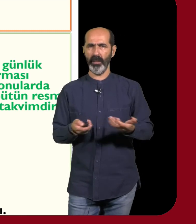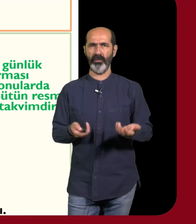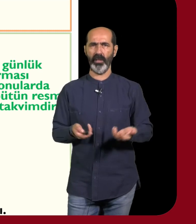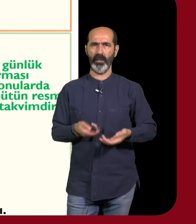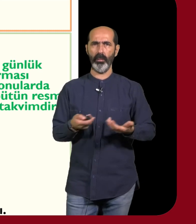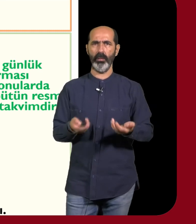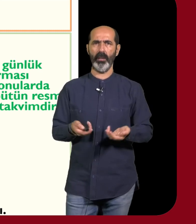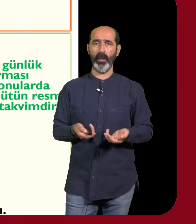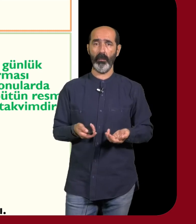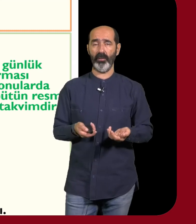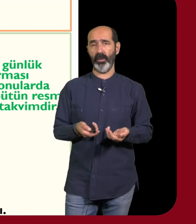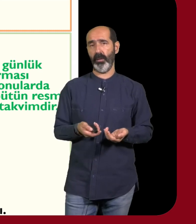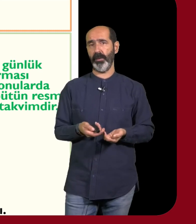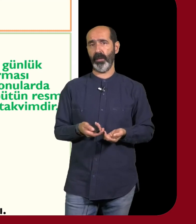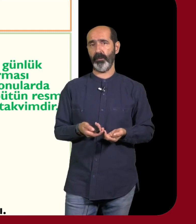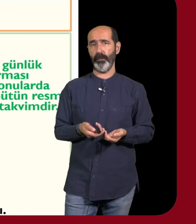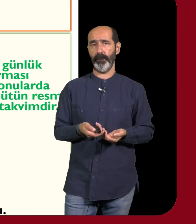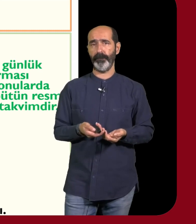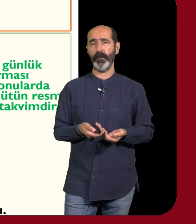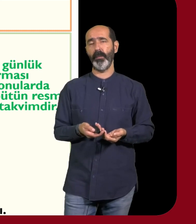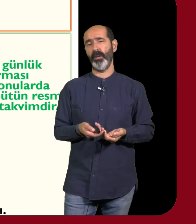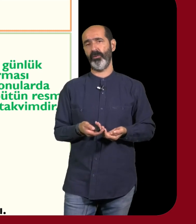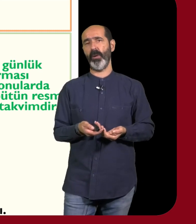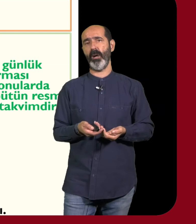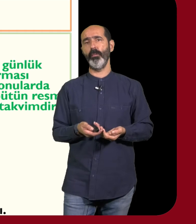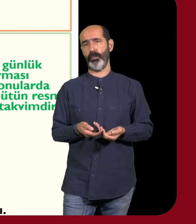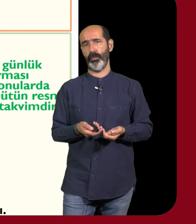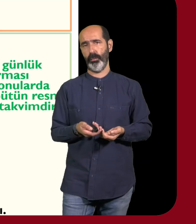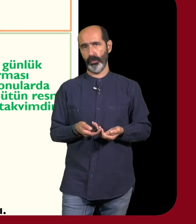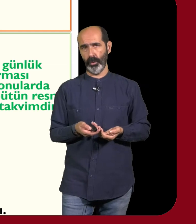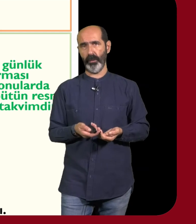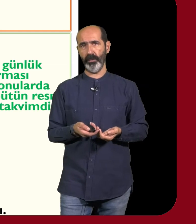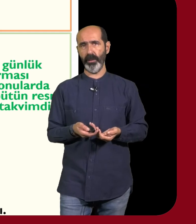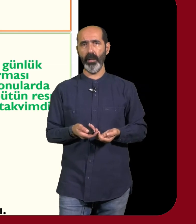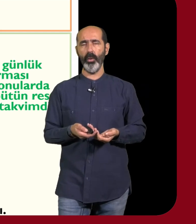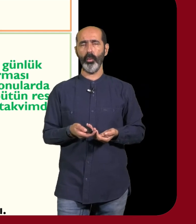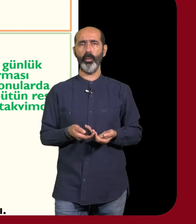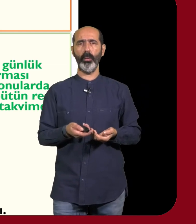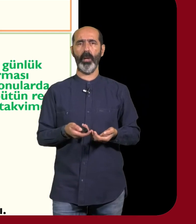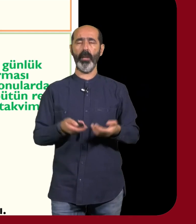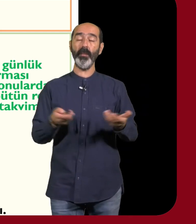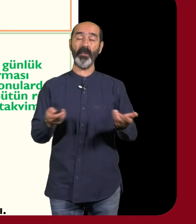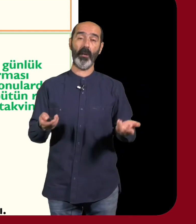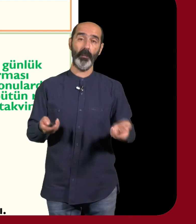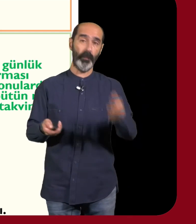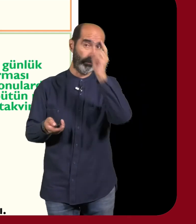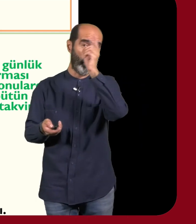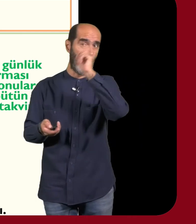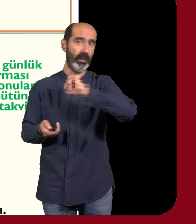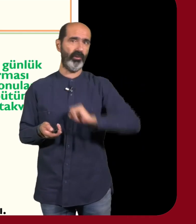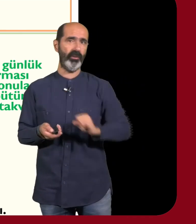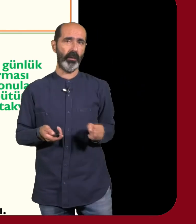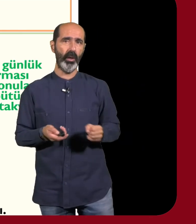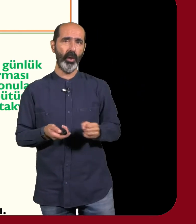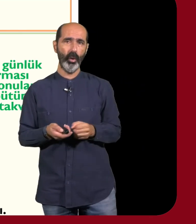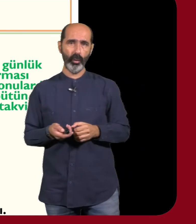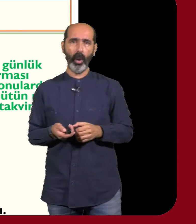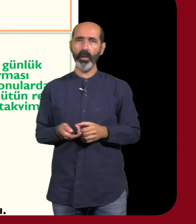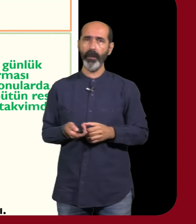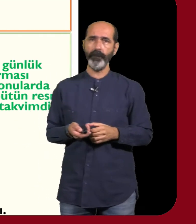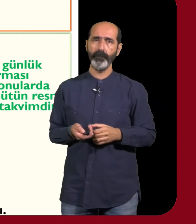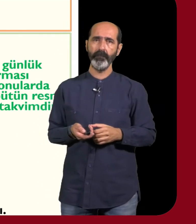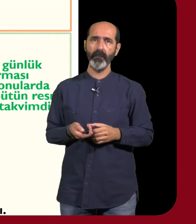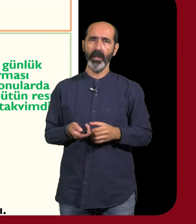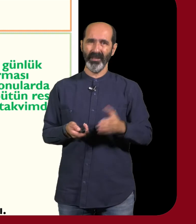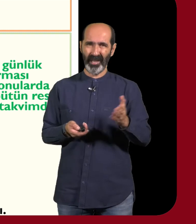misali işlerde kullanılmaya başlanan bir takvimdir 1. Mahmut döneminde kullanan bir takvim dip mali işlerde